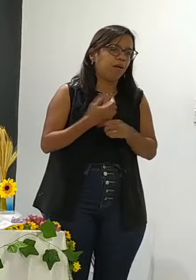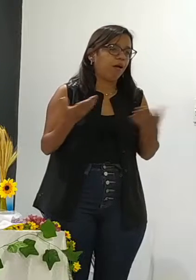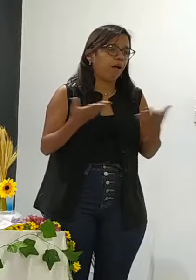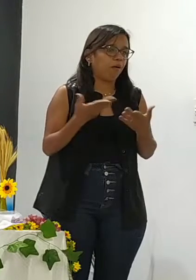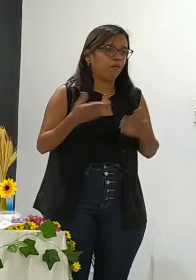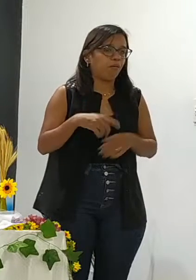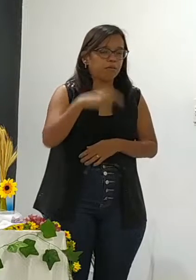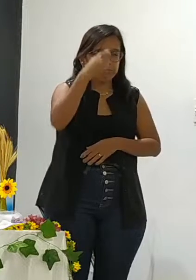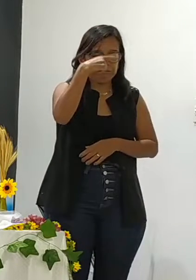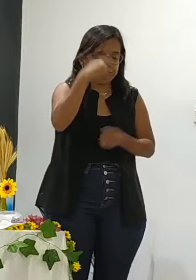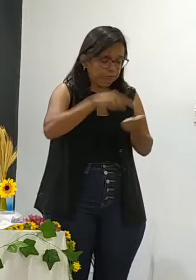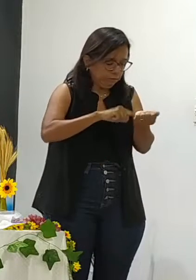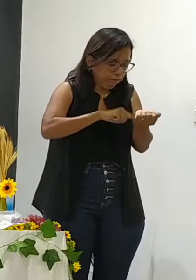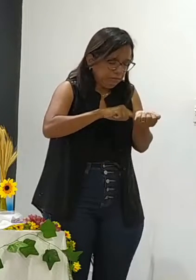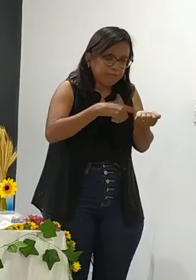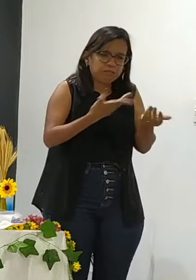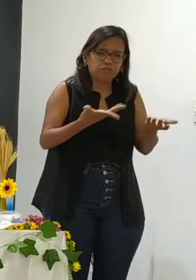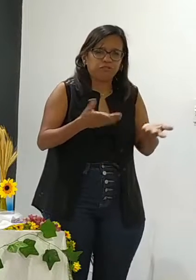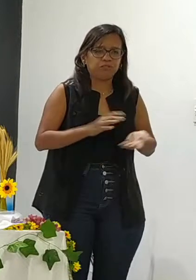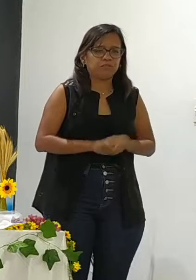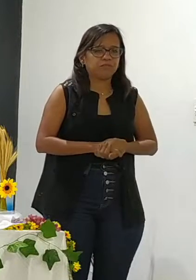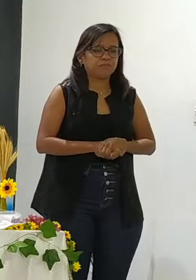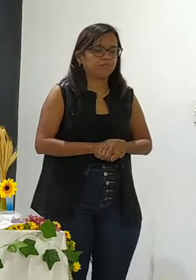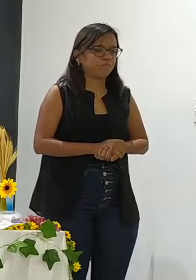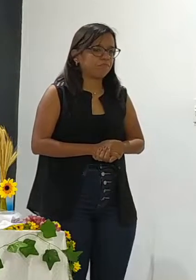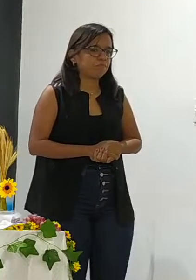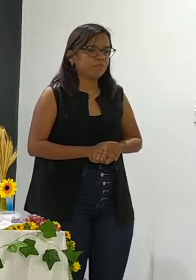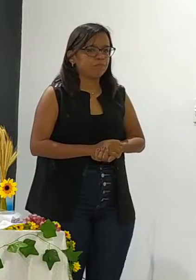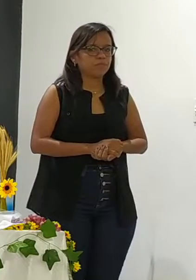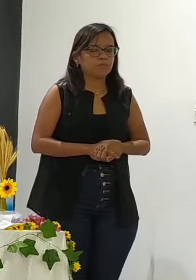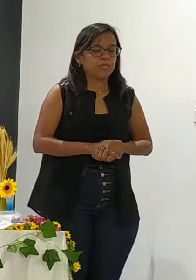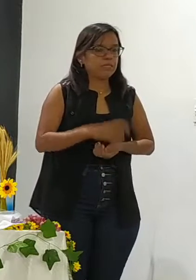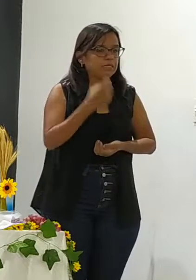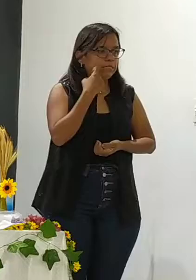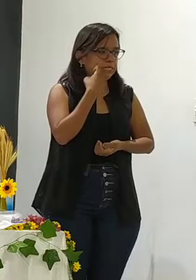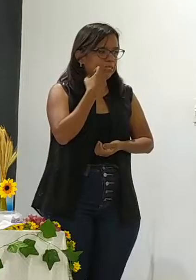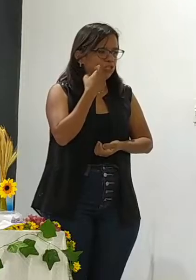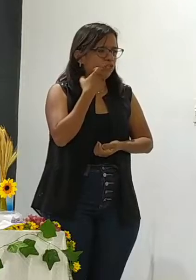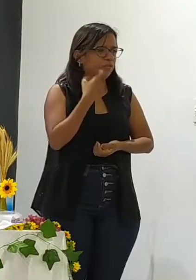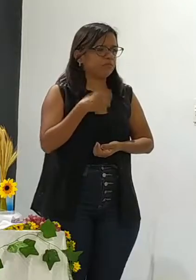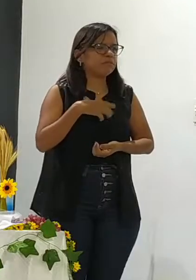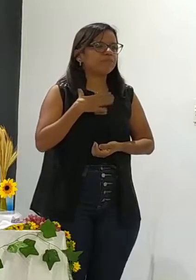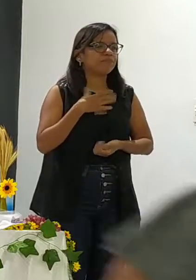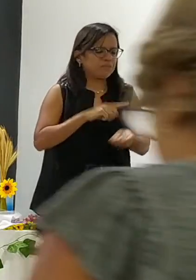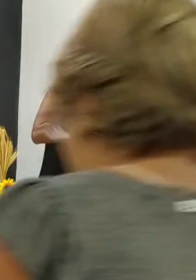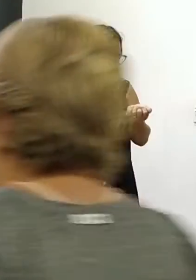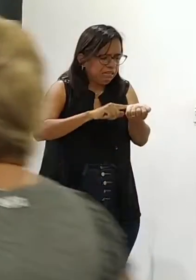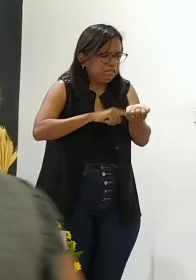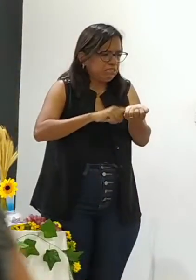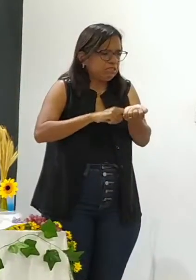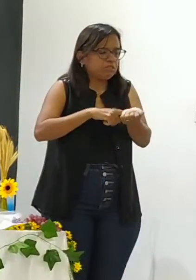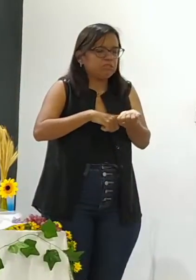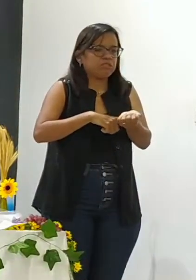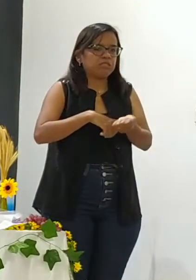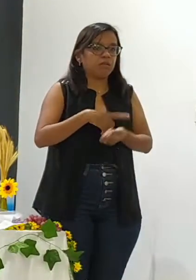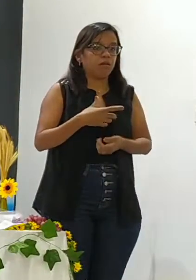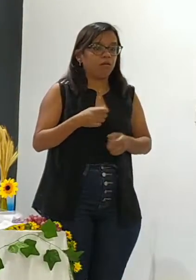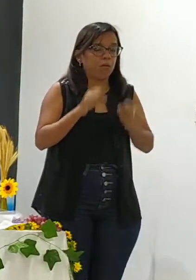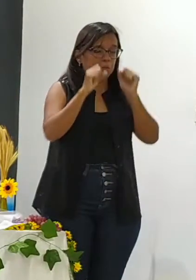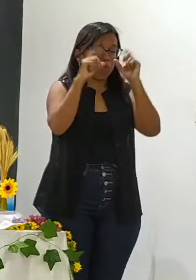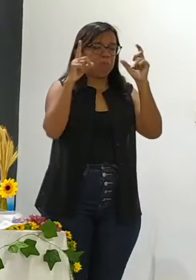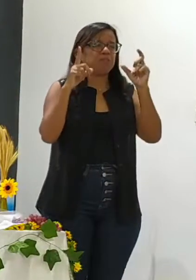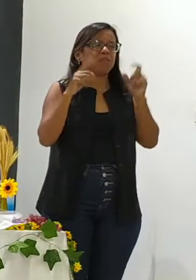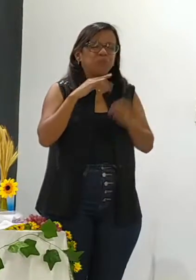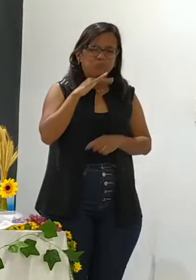alergia. E eu estou desde sexta-feira aí com essa alergia, só que hoje acordei bem ruim,